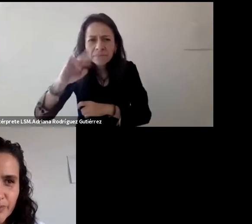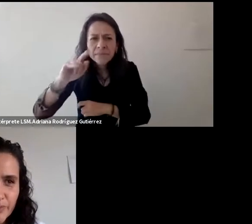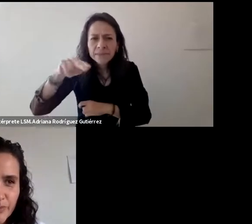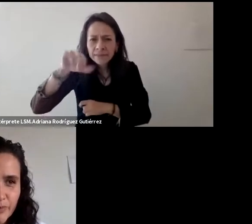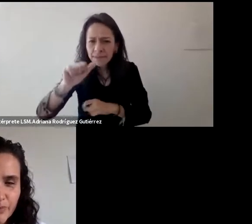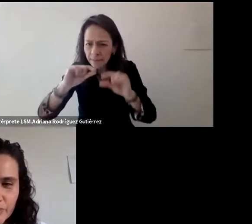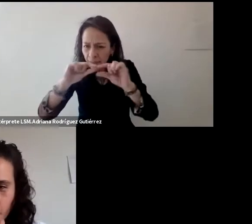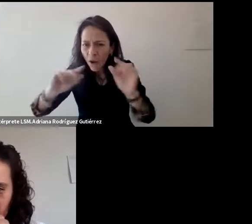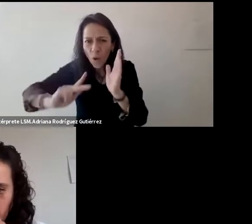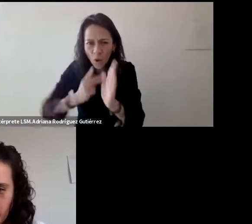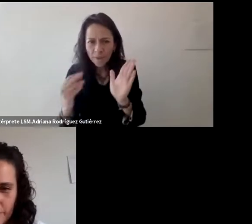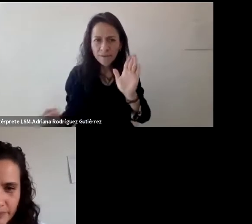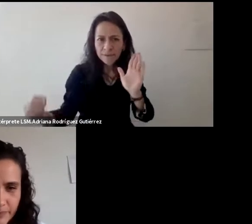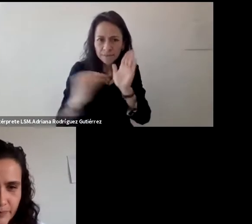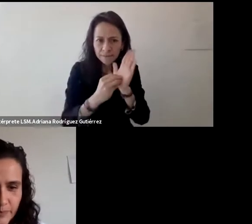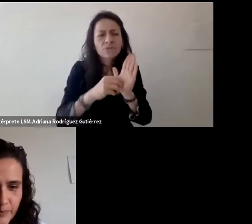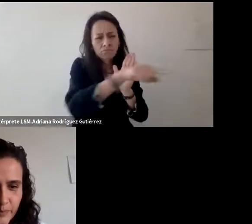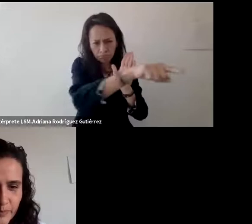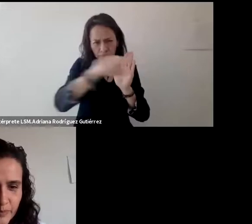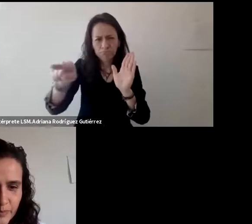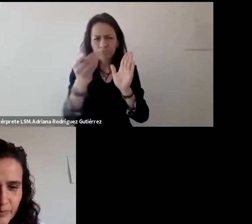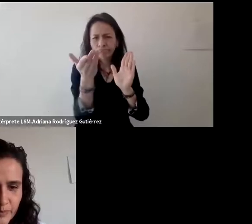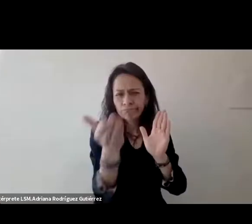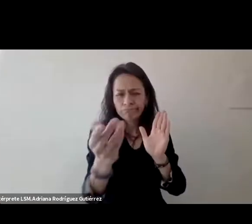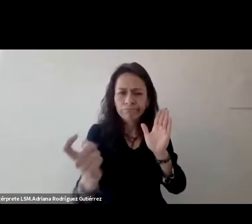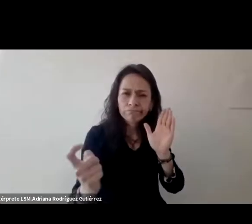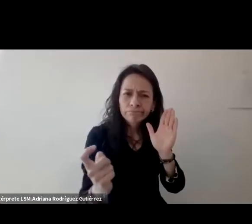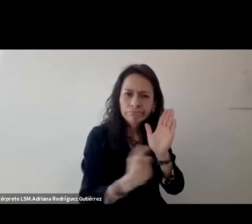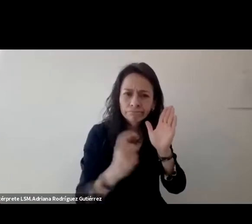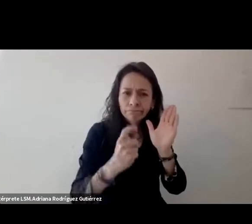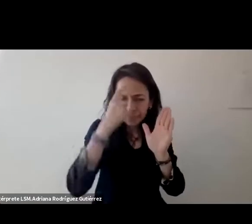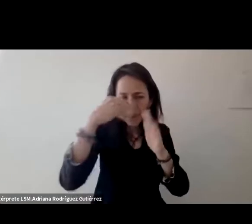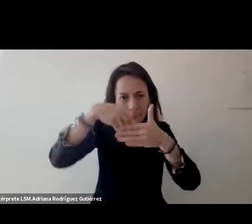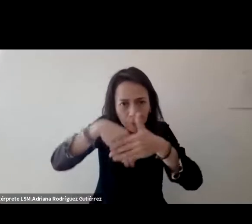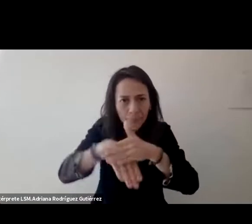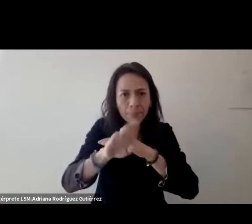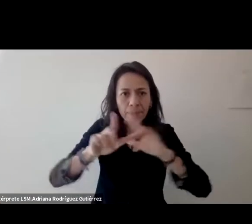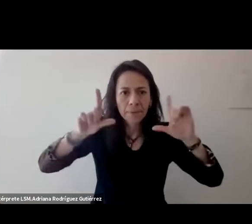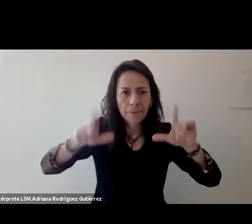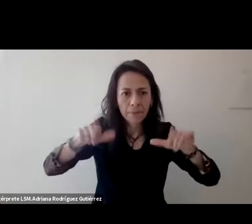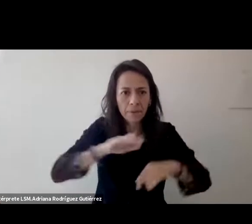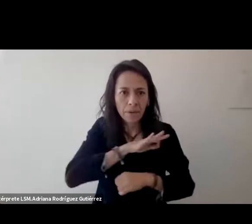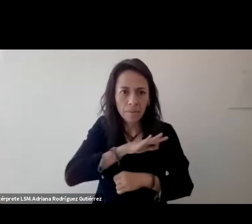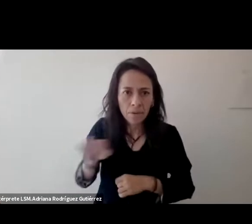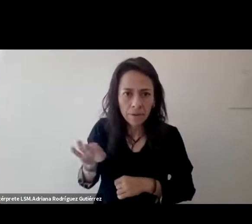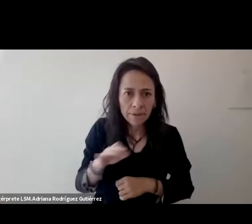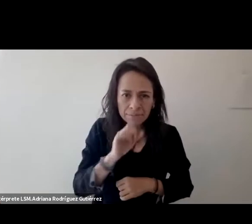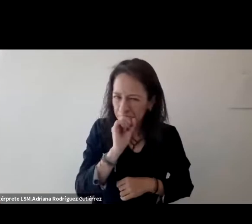les pediríamos, pueden acceder a la liga en